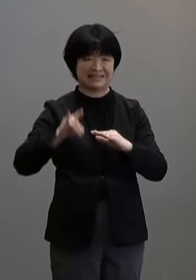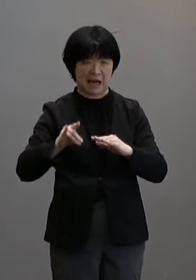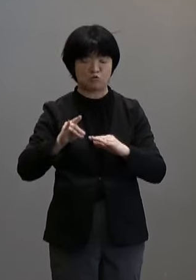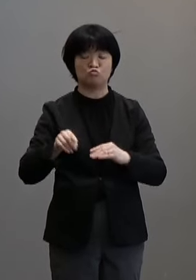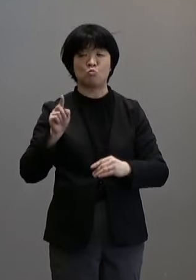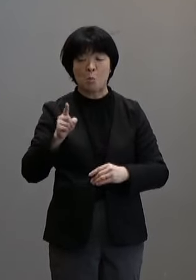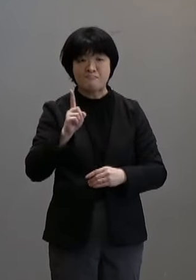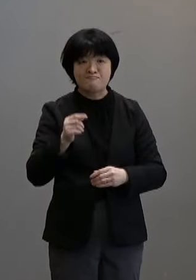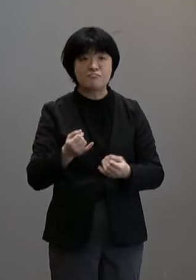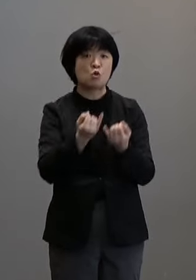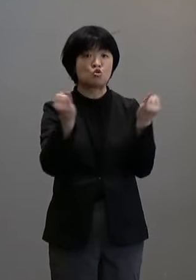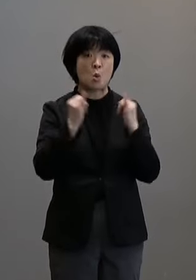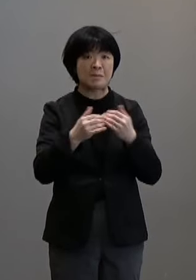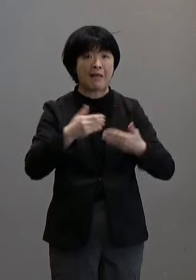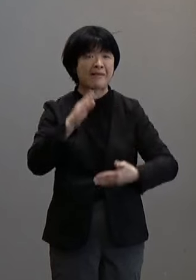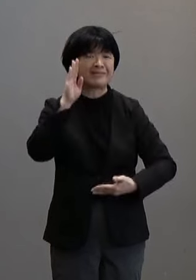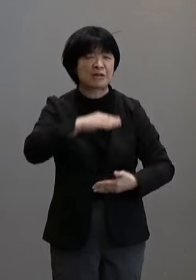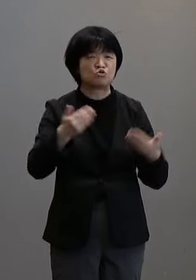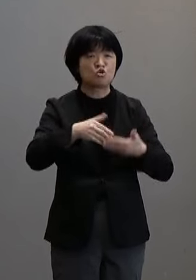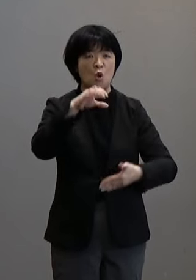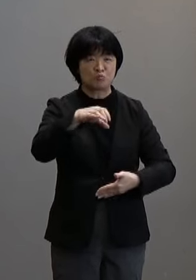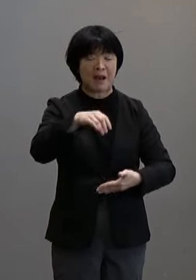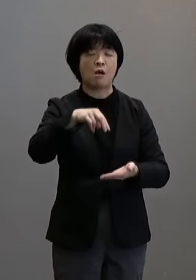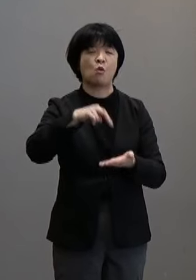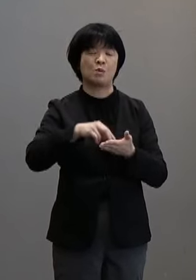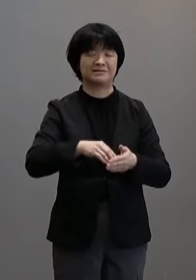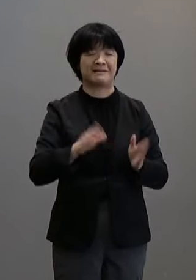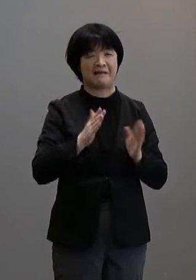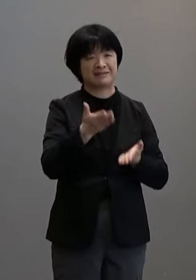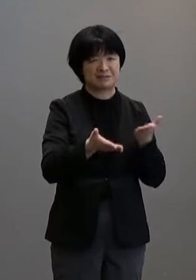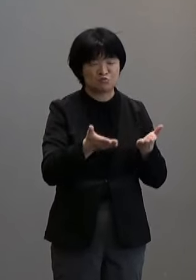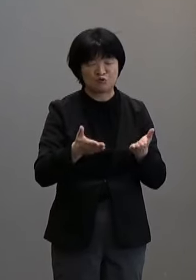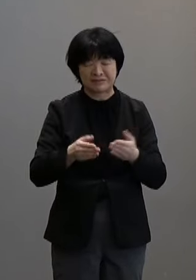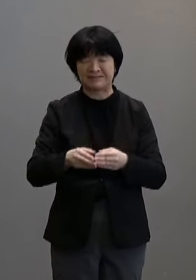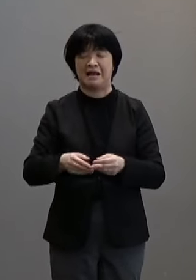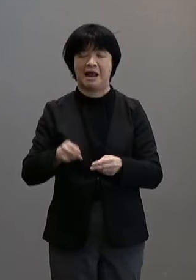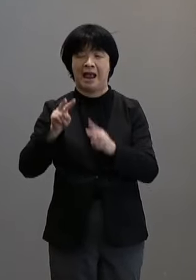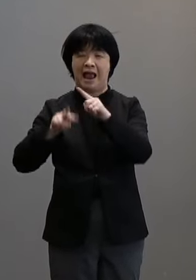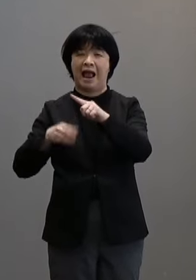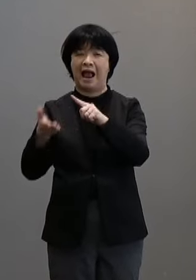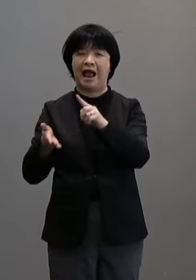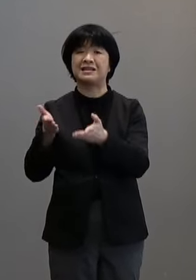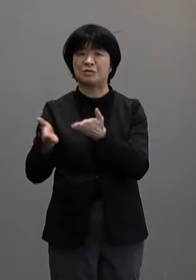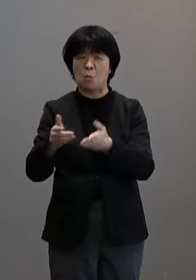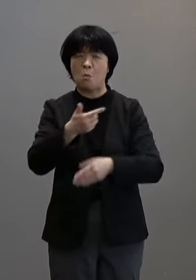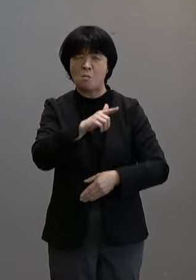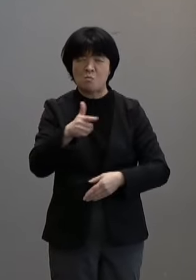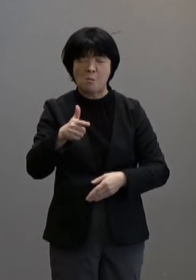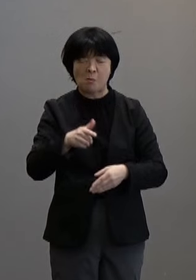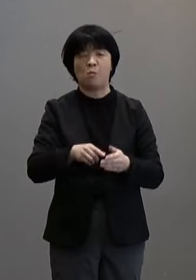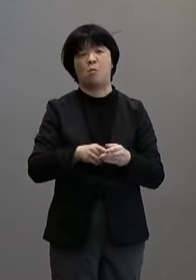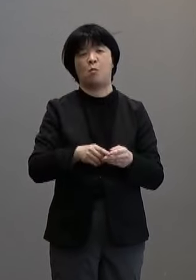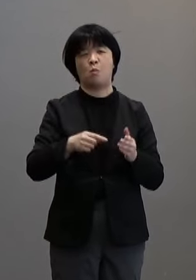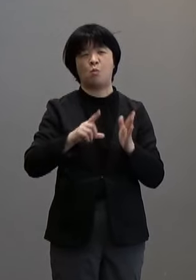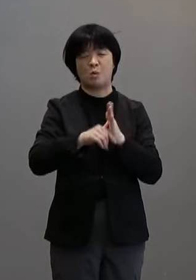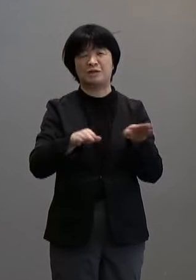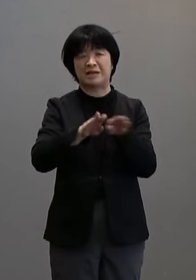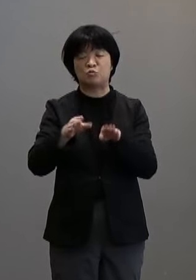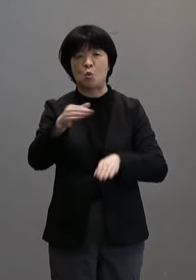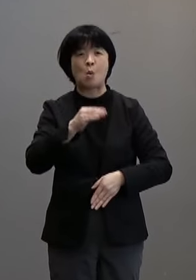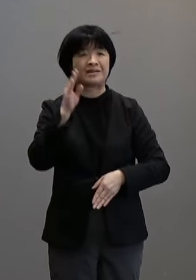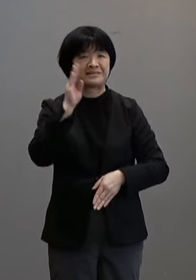性も働きやすい職場にするため、育児・介護等に関する休暇制度の整備や休暇を取得しやすい職場づくりを